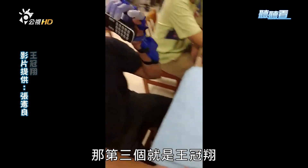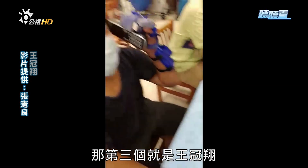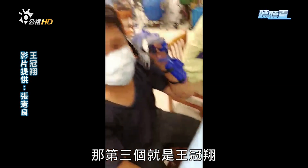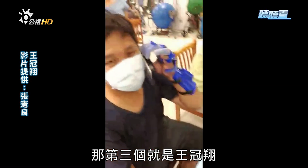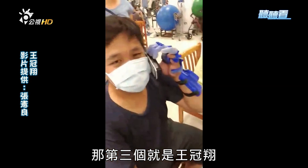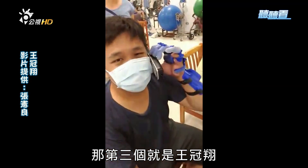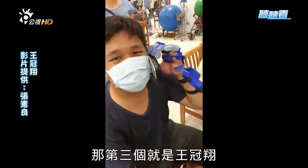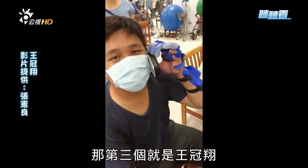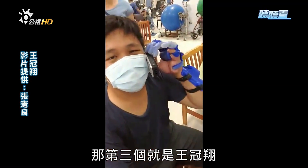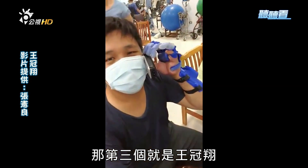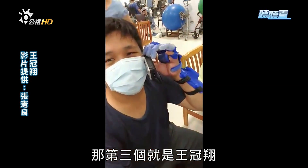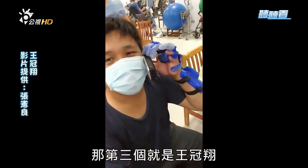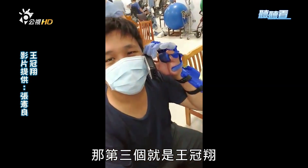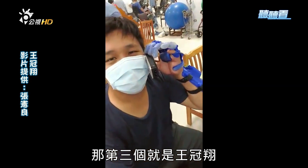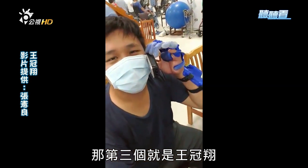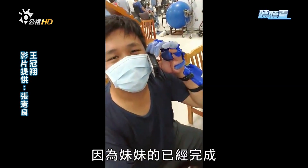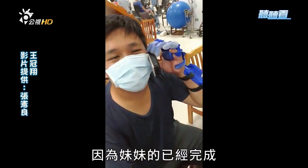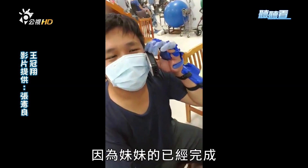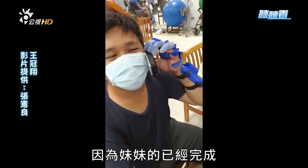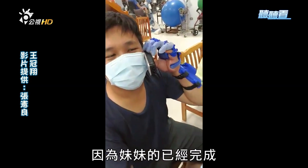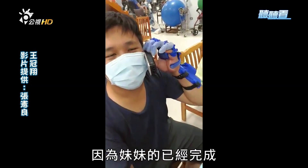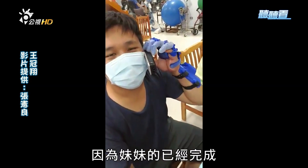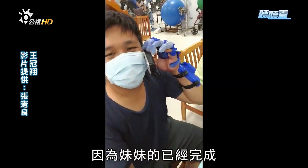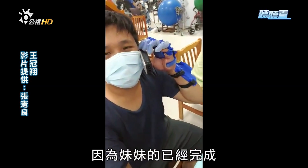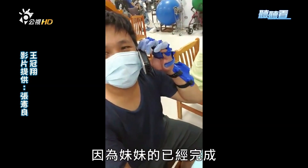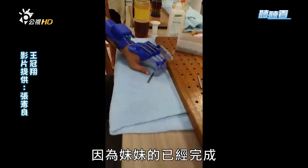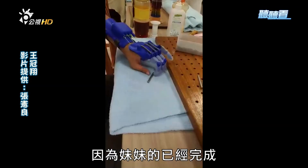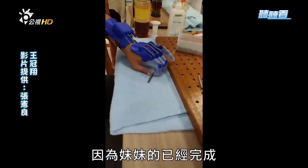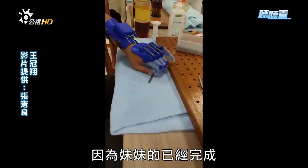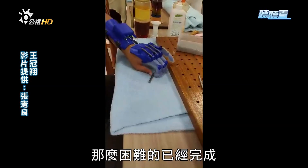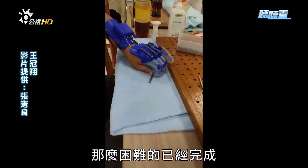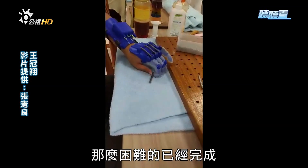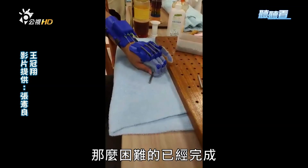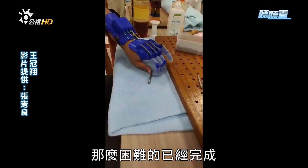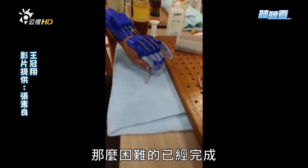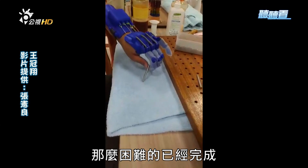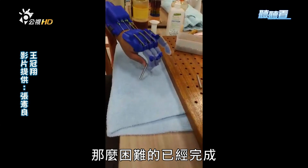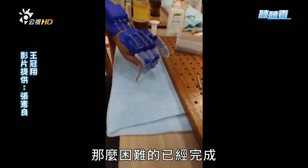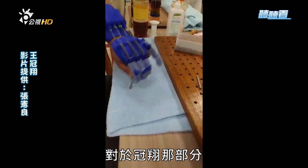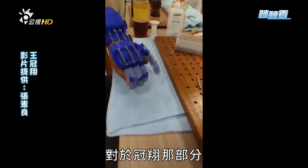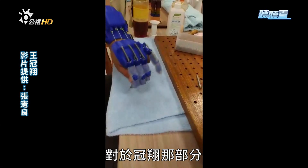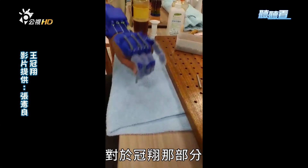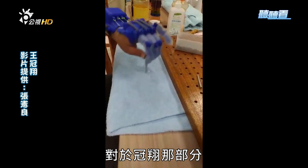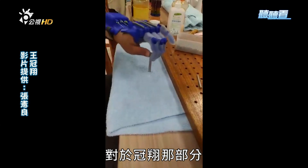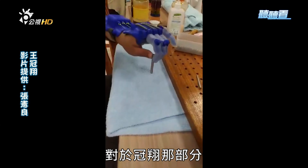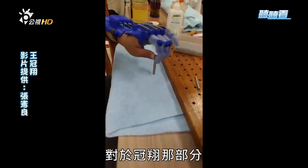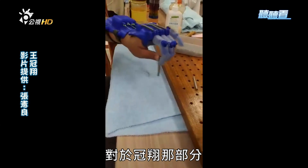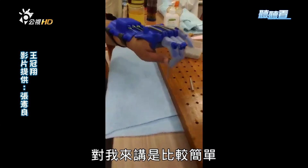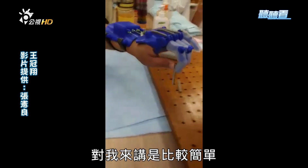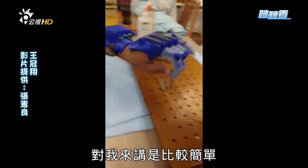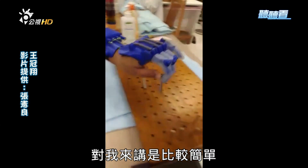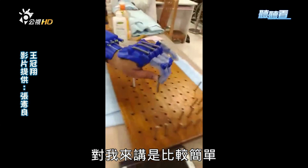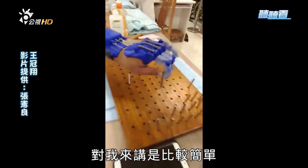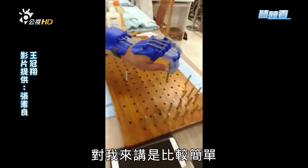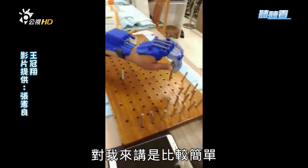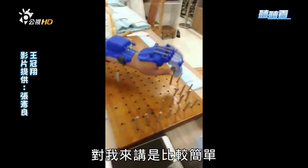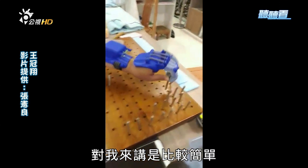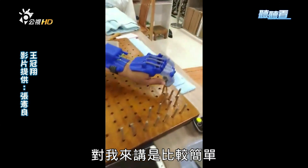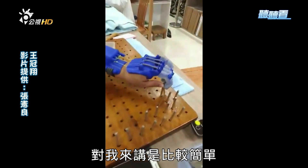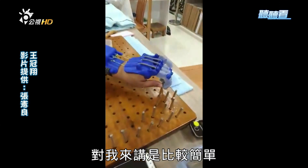就是王冠祥。因为妹妹的已经完成，那么困难的已经完成，对于冠祥那部分对我来讲是比较简